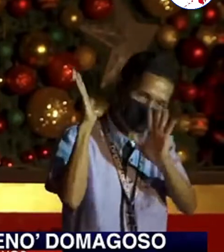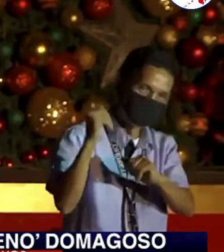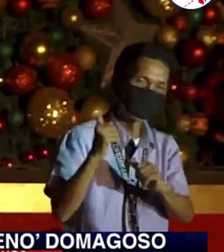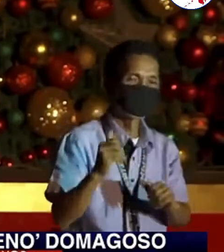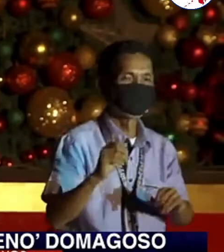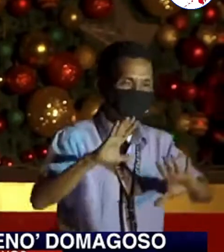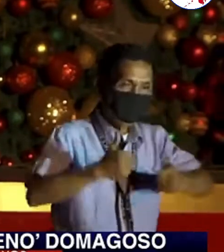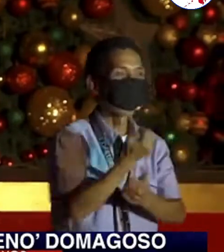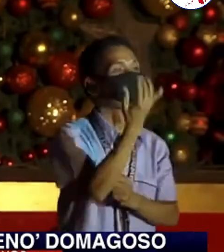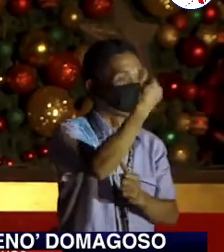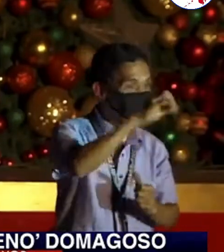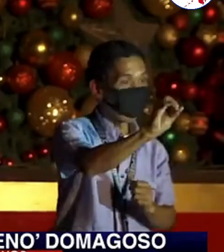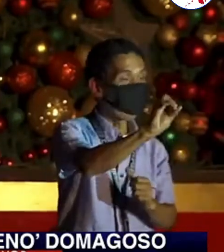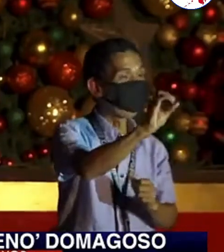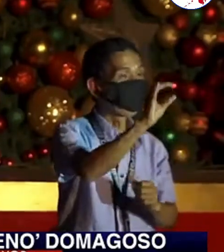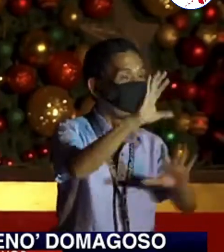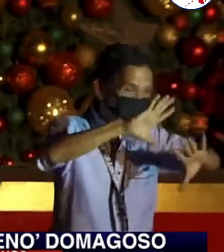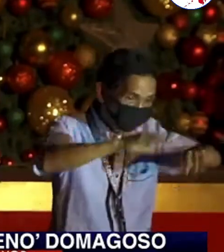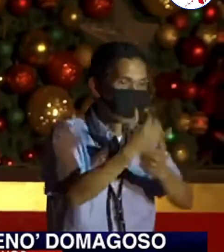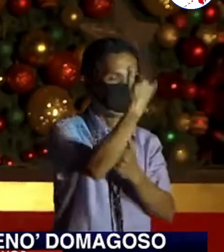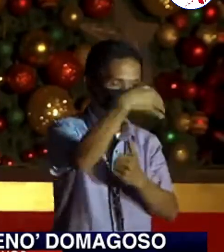Ay, paano ang J.O.?